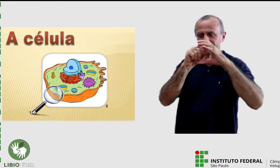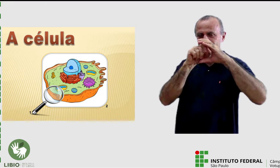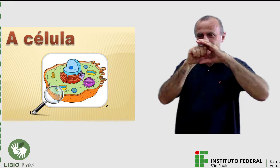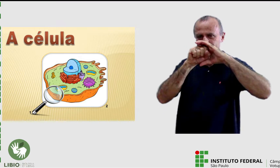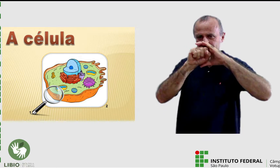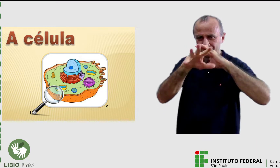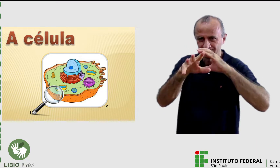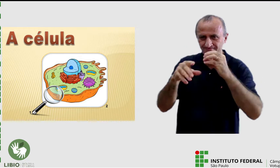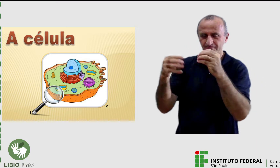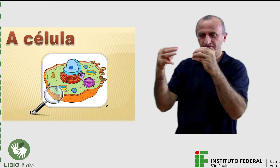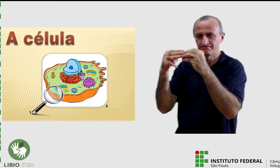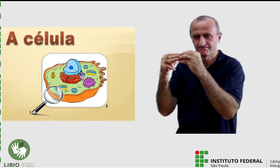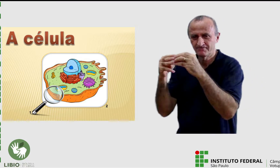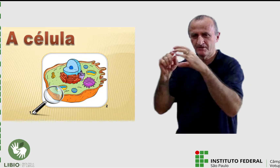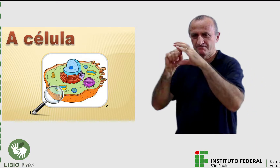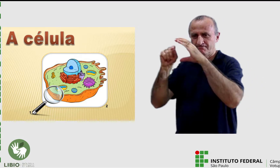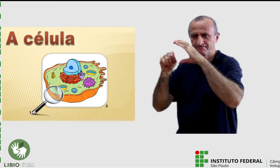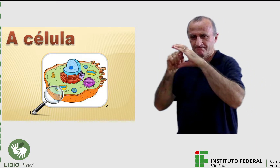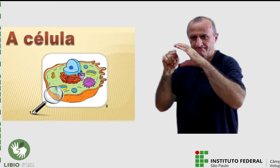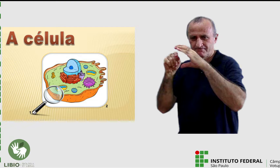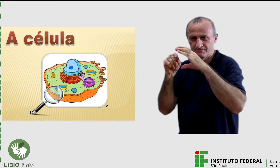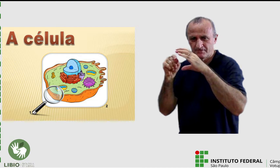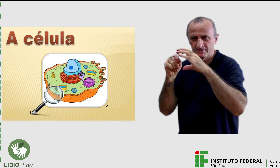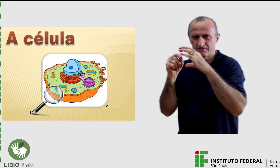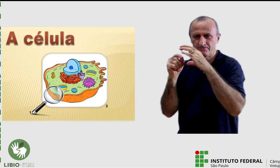procariota ou uma célula eucariota,